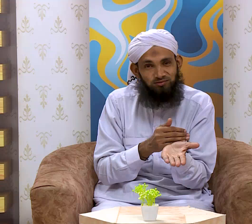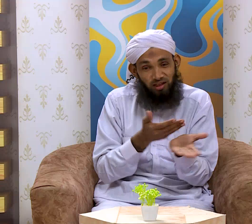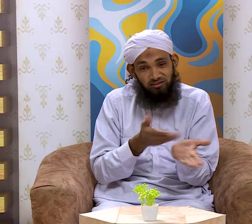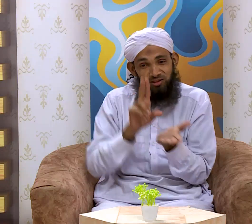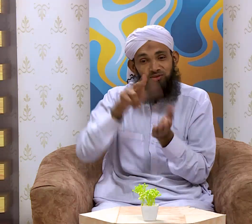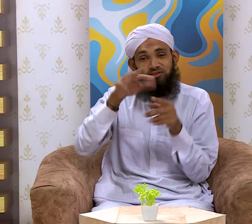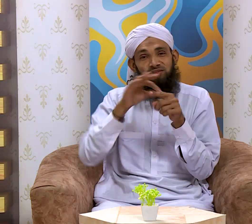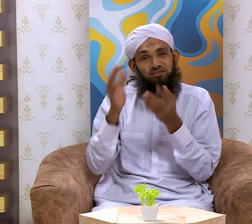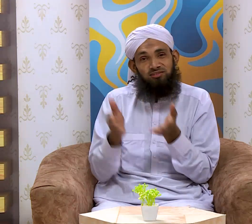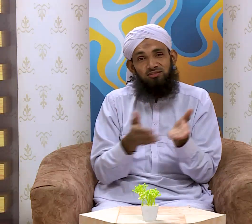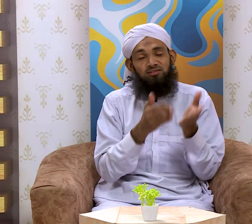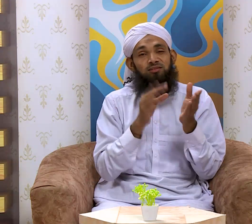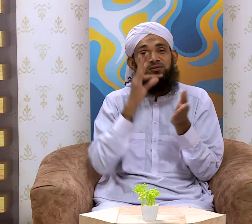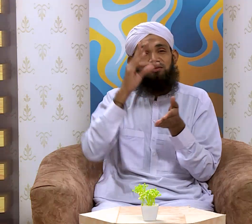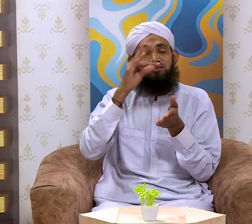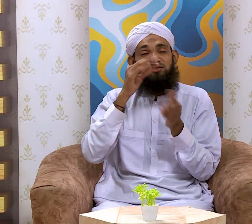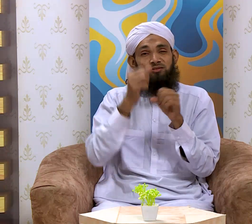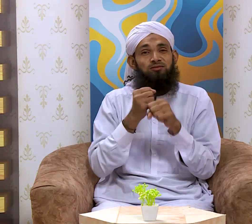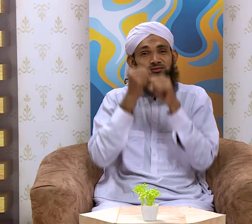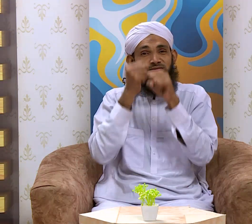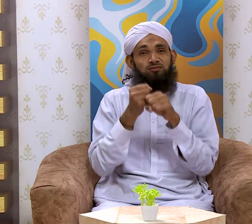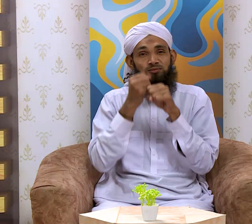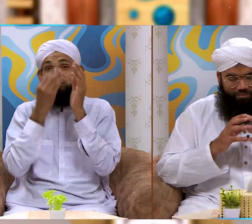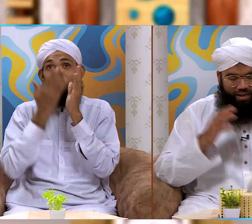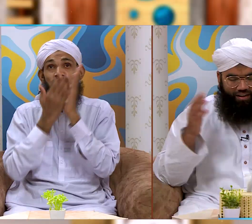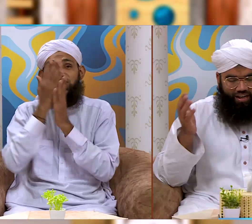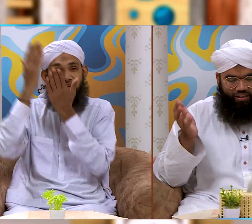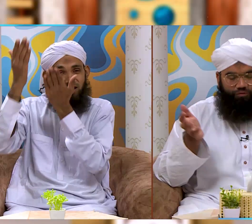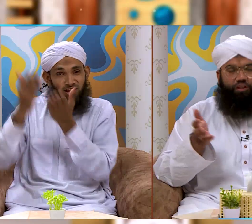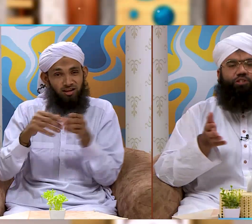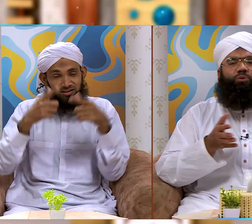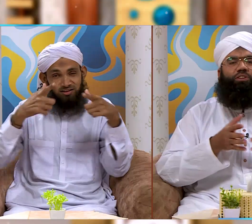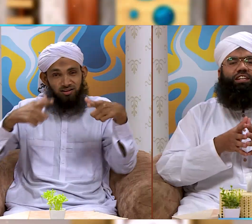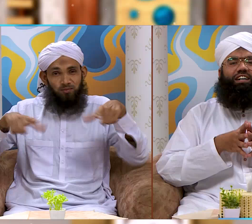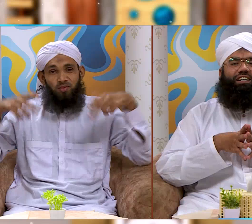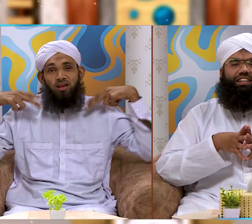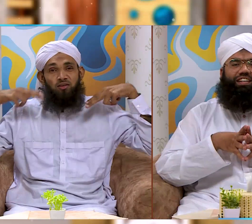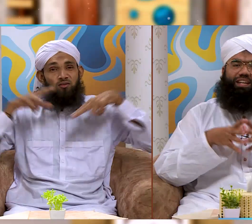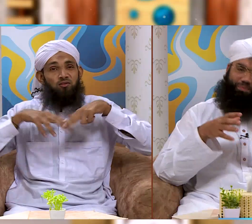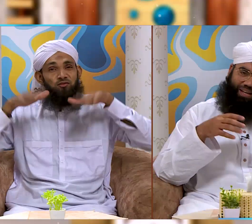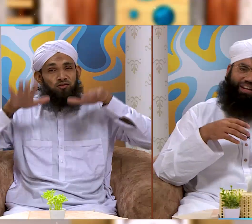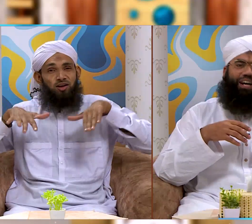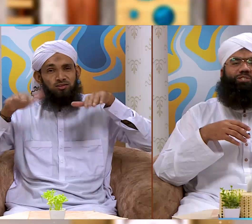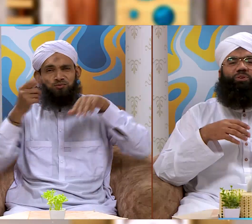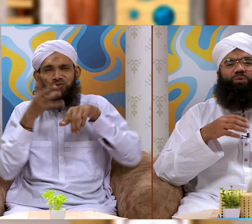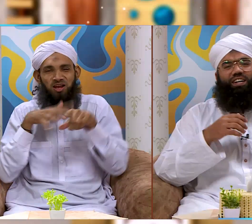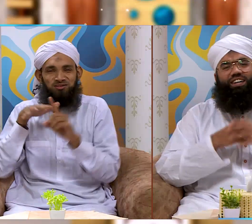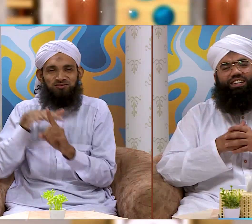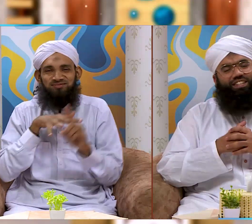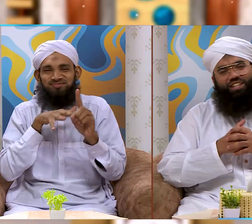براق لیے جنت سے زمین پر آ پہنچے، بارات فرشتوں کی آئی معراج کو دھولا جاتے